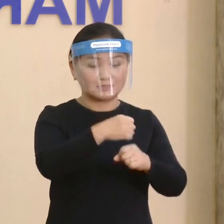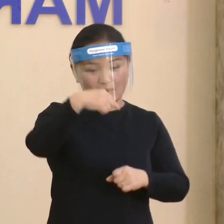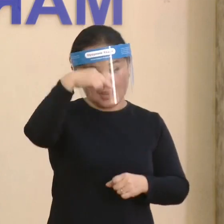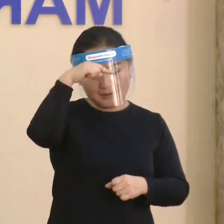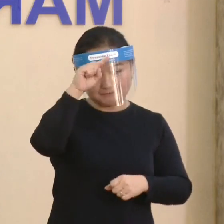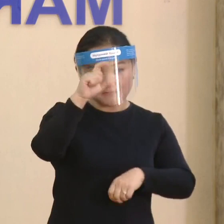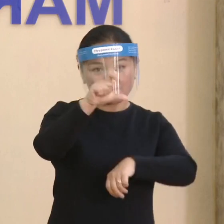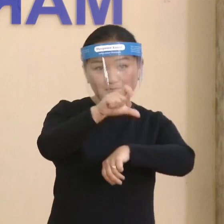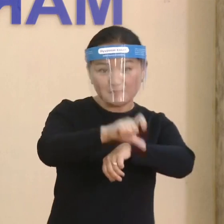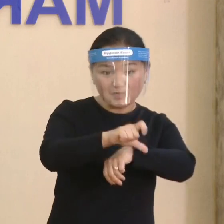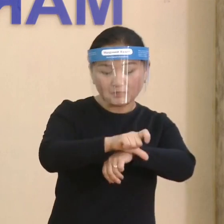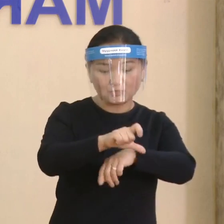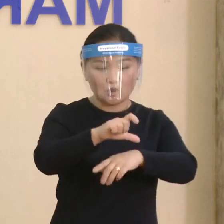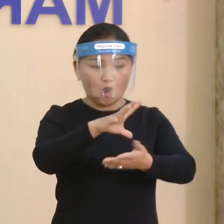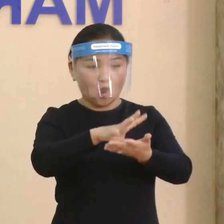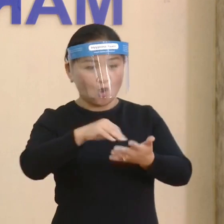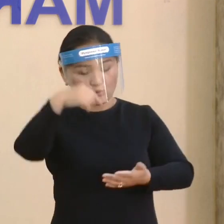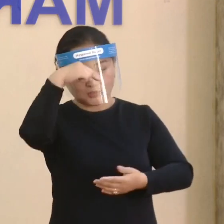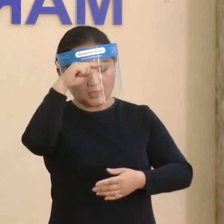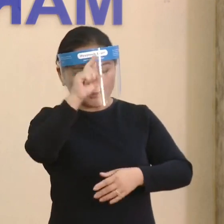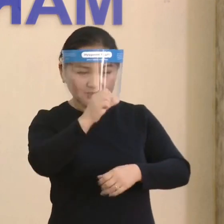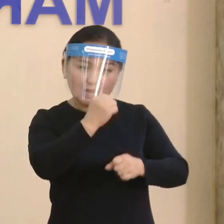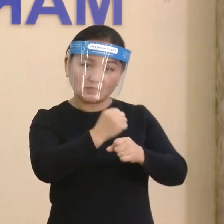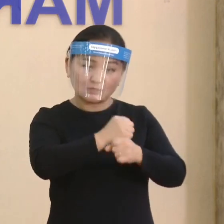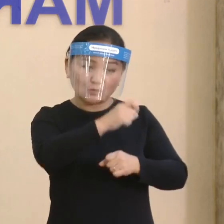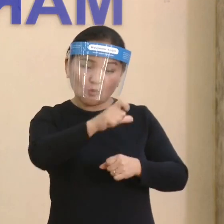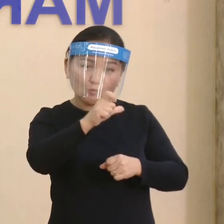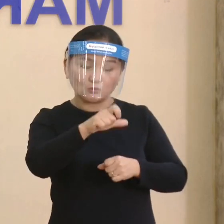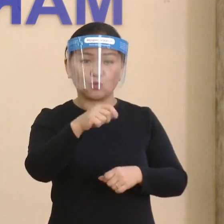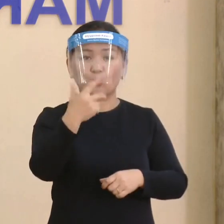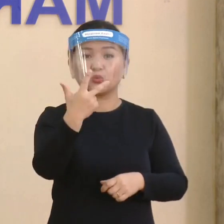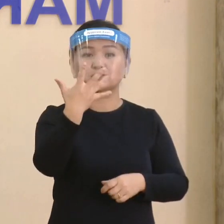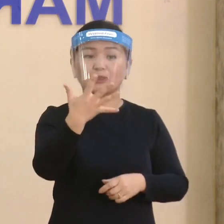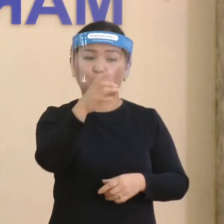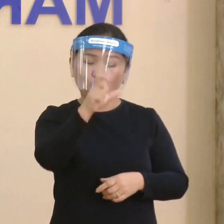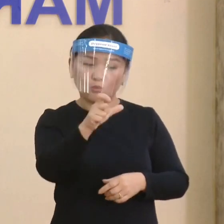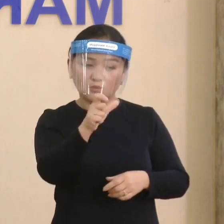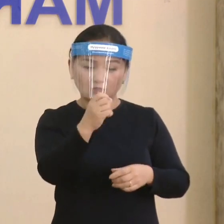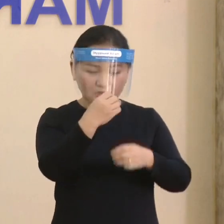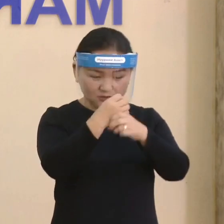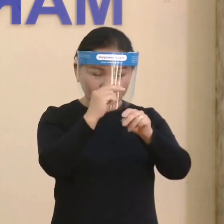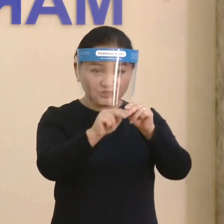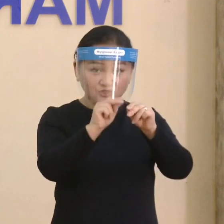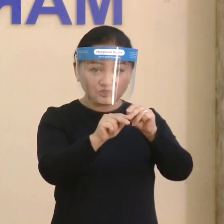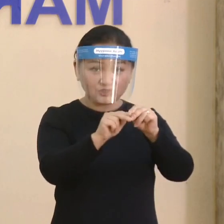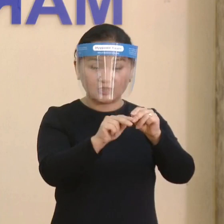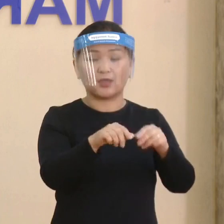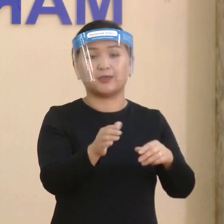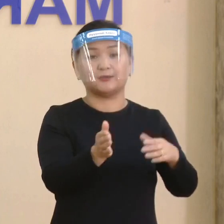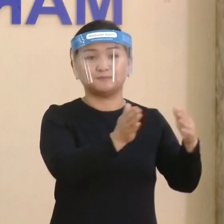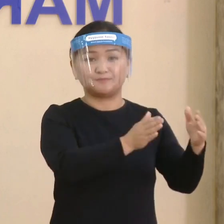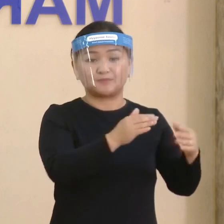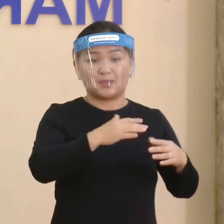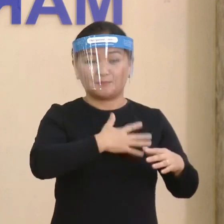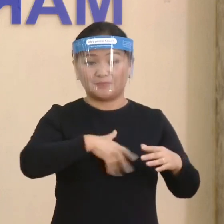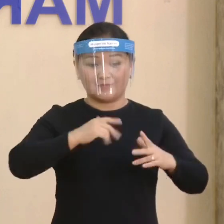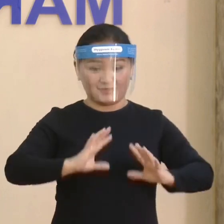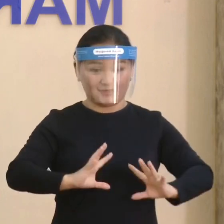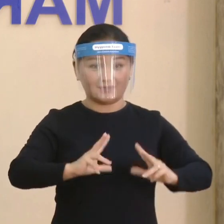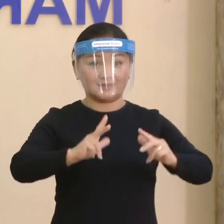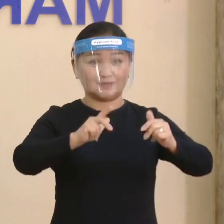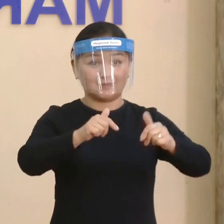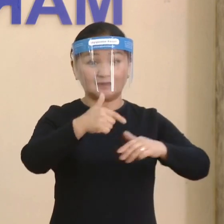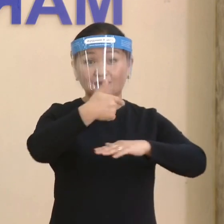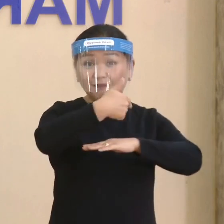эмч, резидент эмчнэр ажилчдын одоо нийт 35 хүний шинжилгээ. За эдгэрэд гарсан